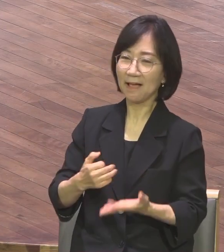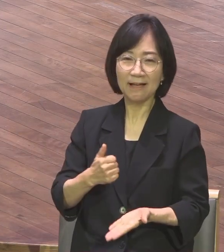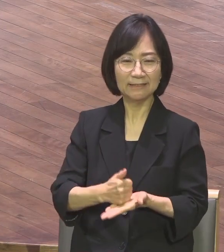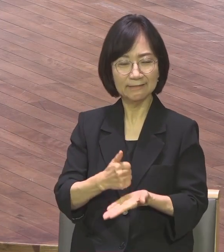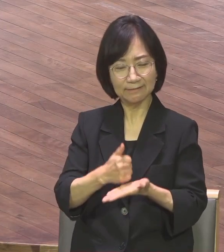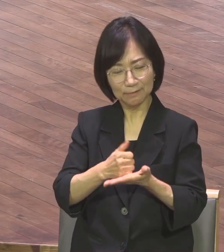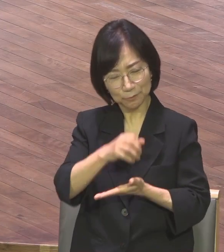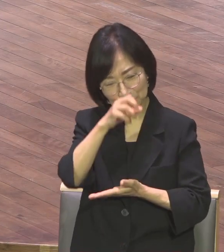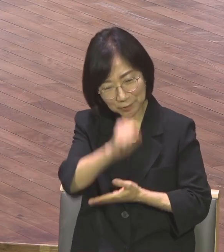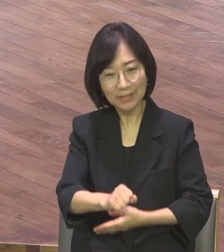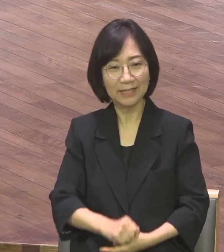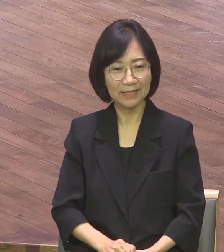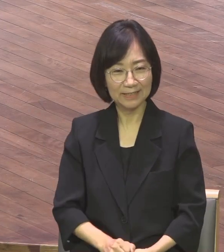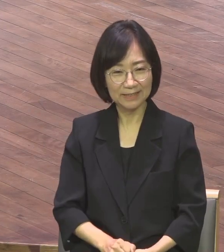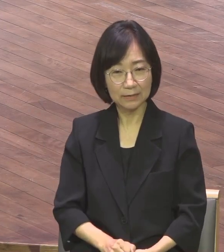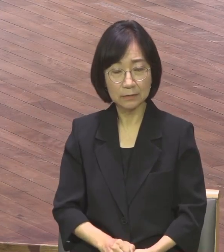재미없지요.